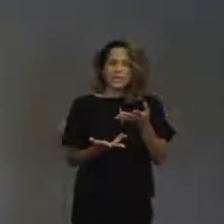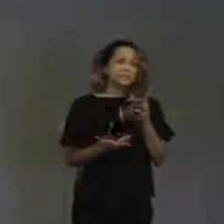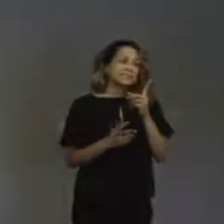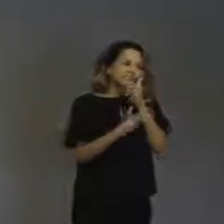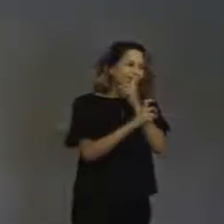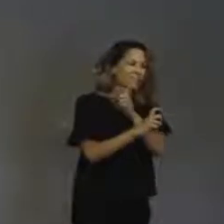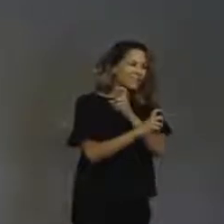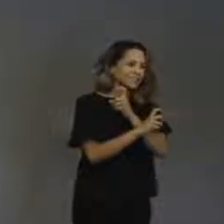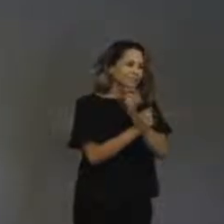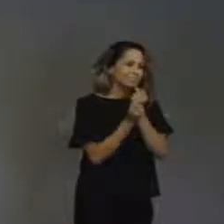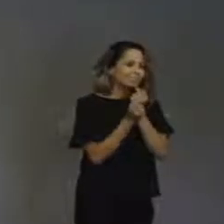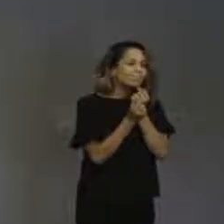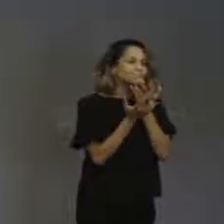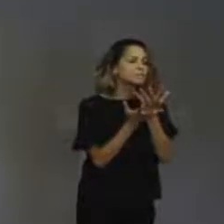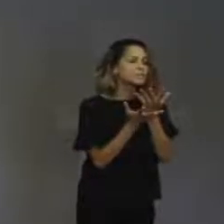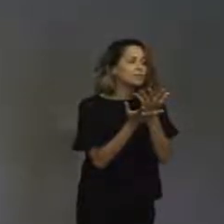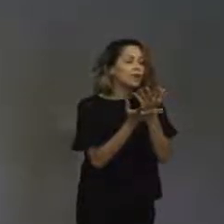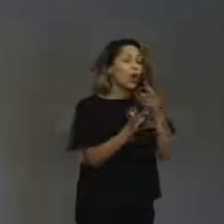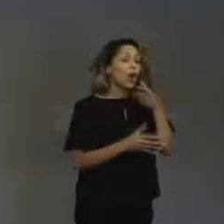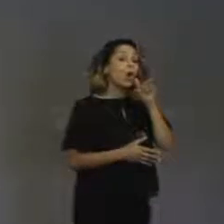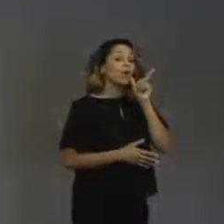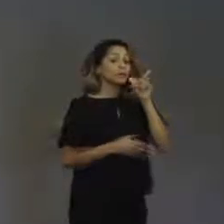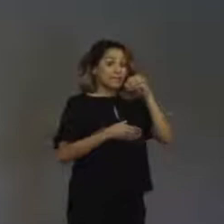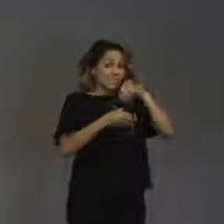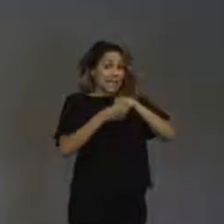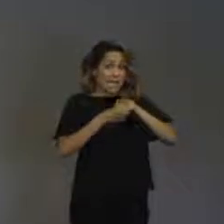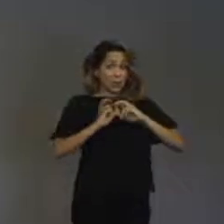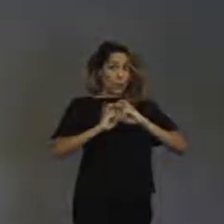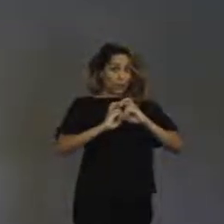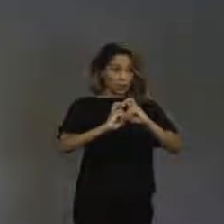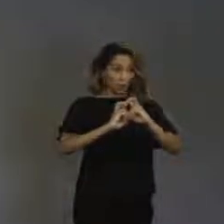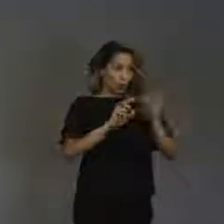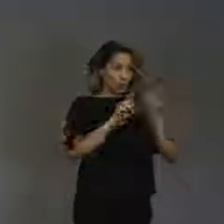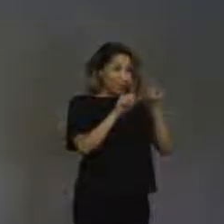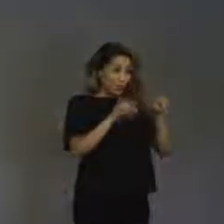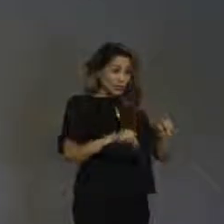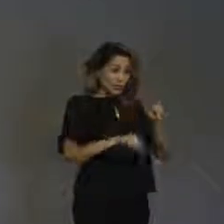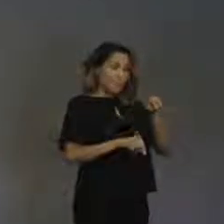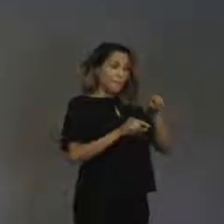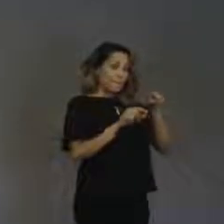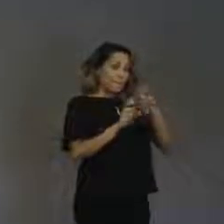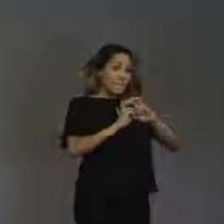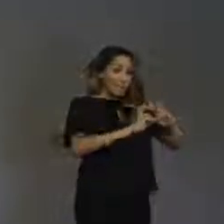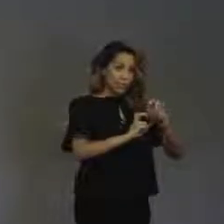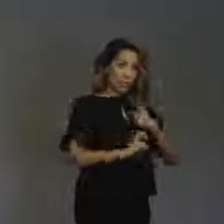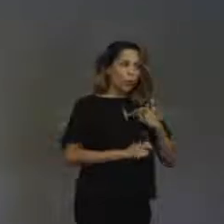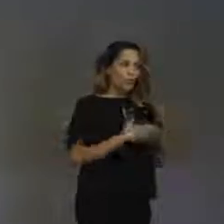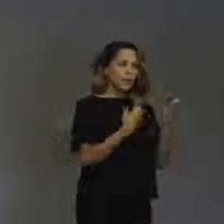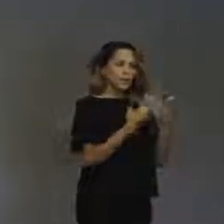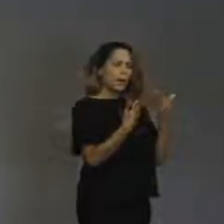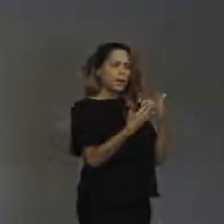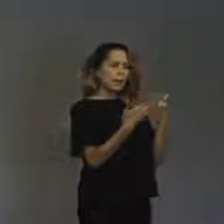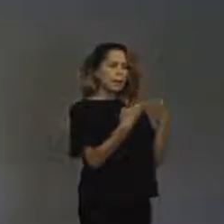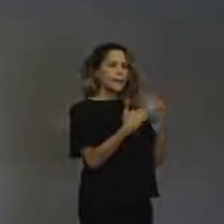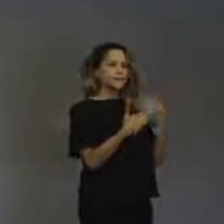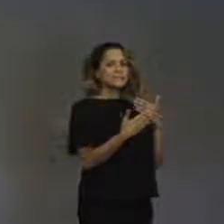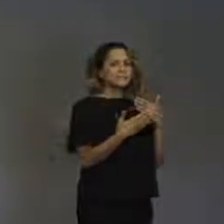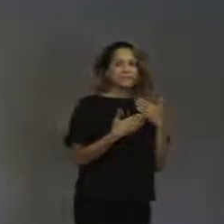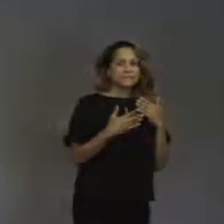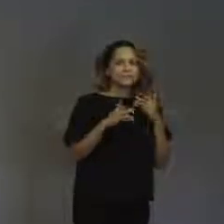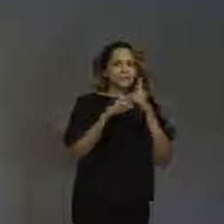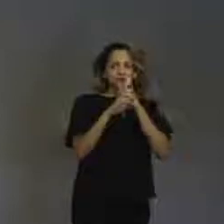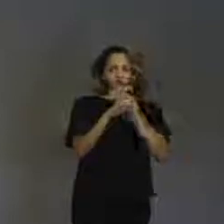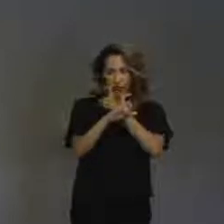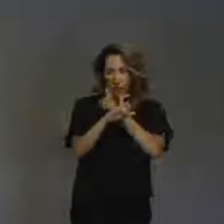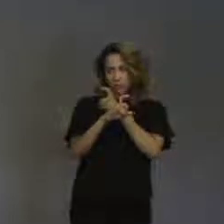difícil, né? Ontem eu estava falando isso dentro do metrô, para funcionários do metrô. Mas é mais difícil a gente falar isso, porque, por um lado, a gente tem que saber